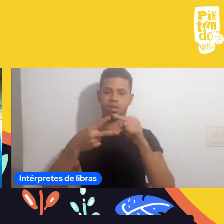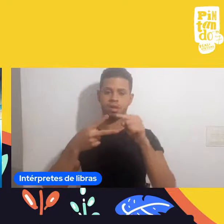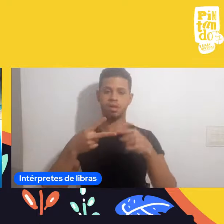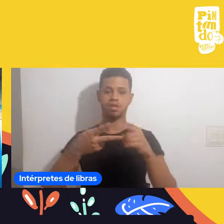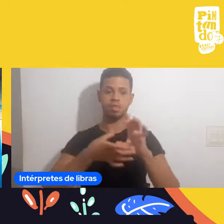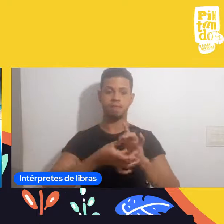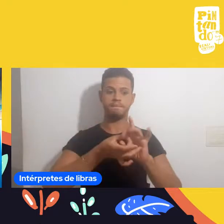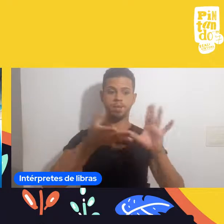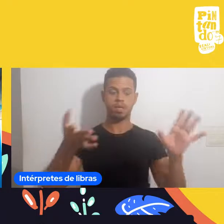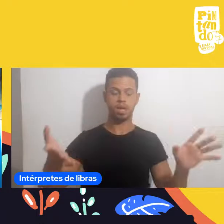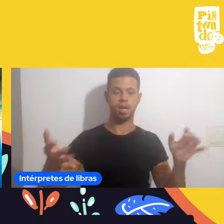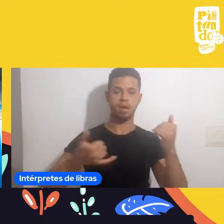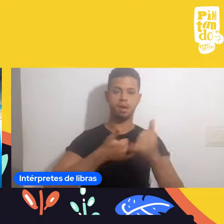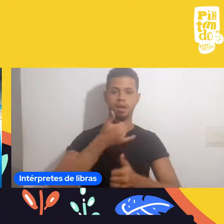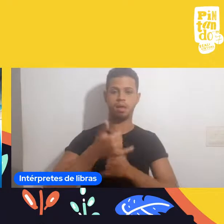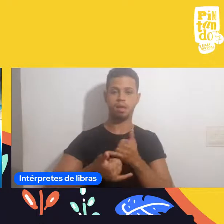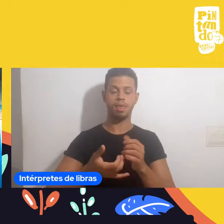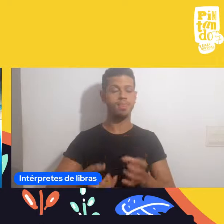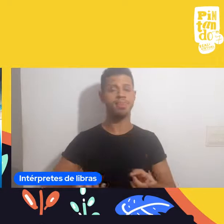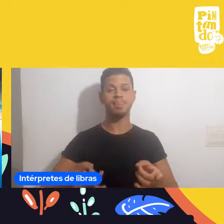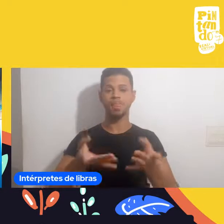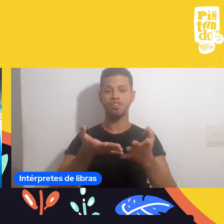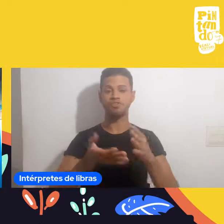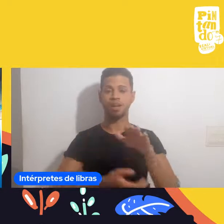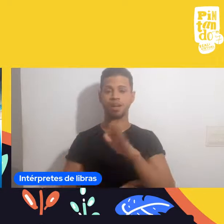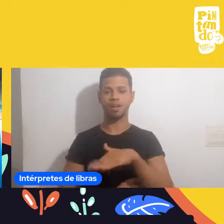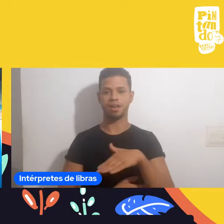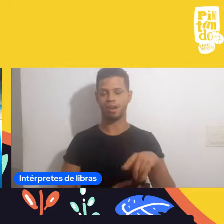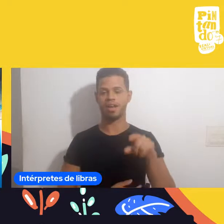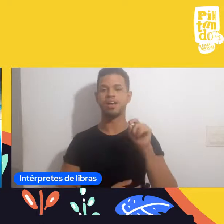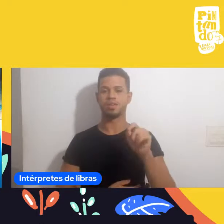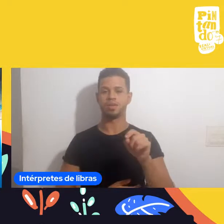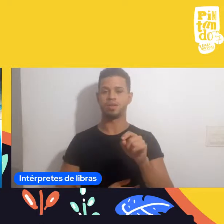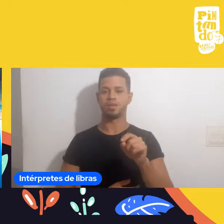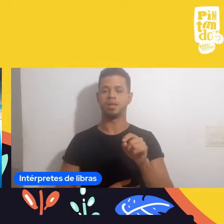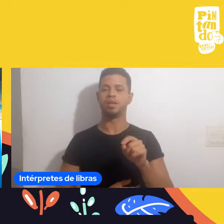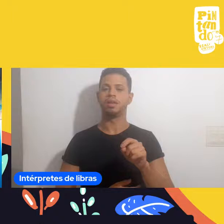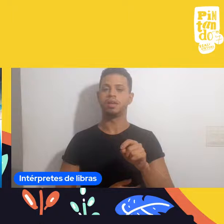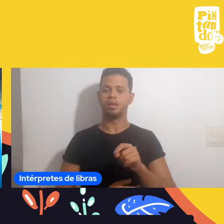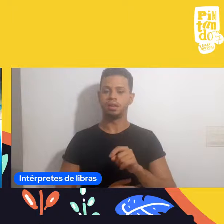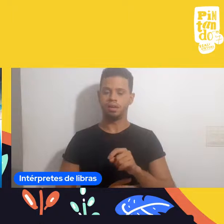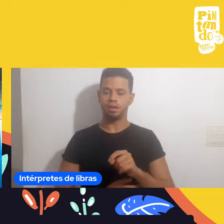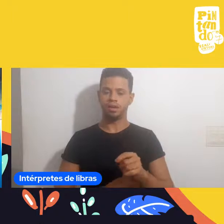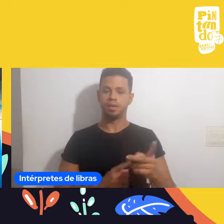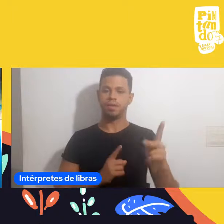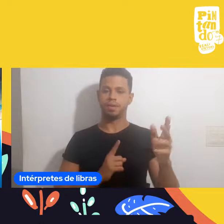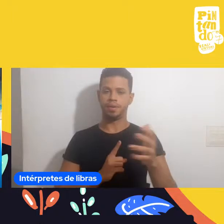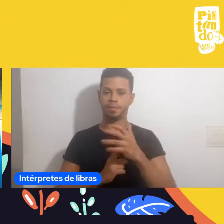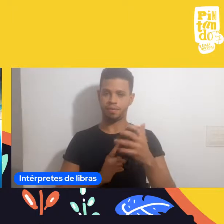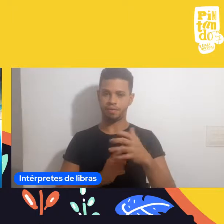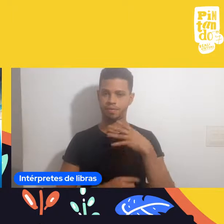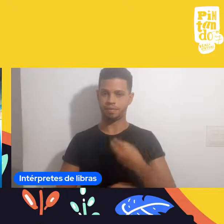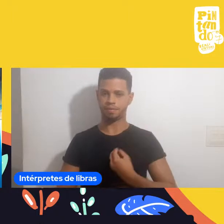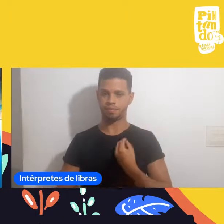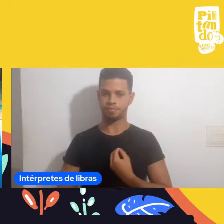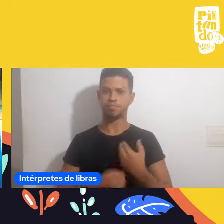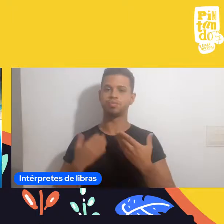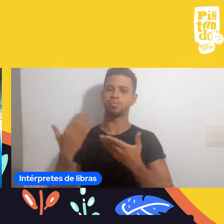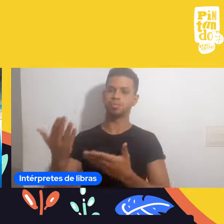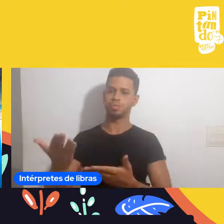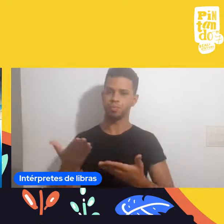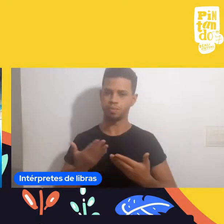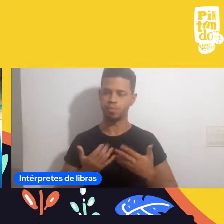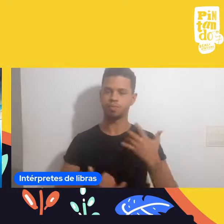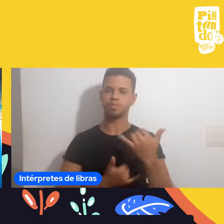livre, é deixar que a criança, a partir de uma provocação, seja convidada a brincar